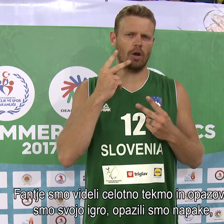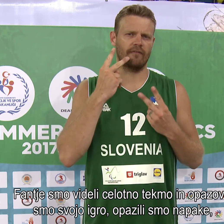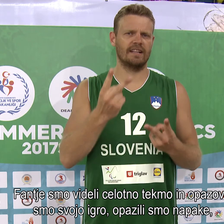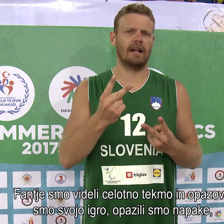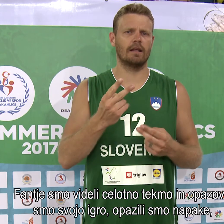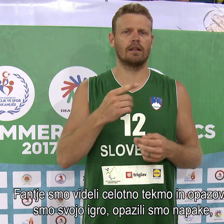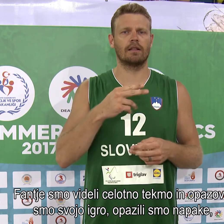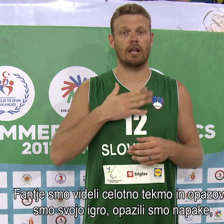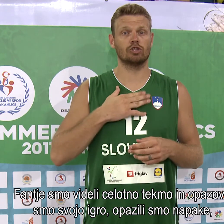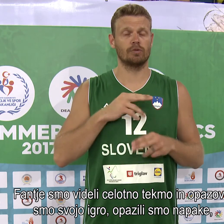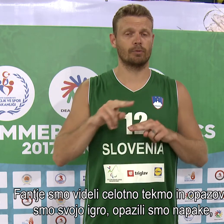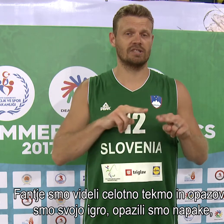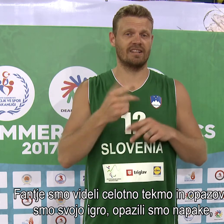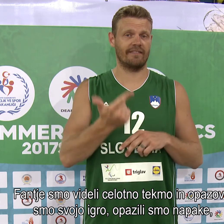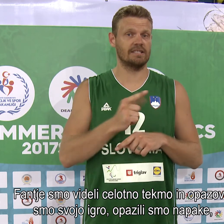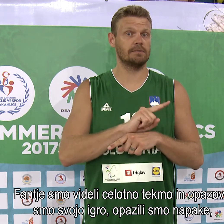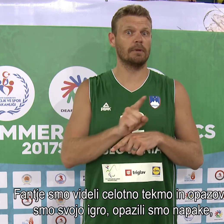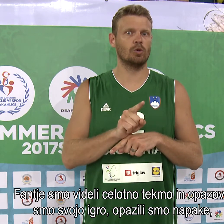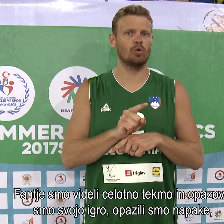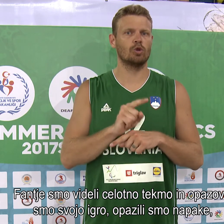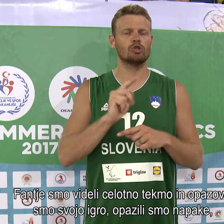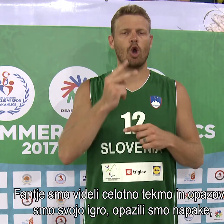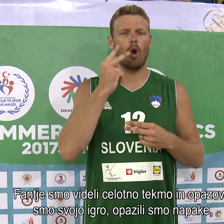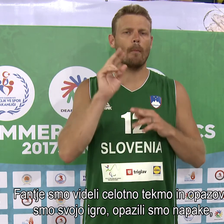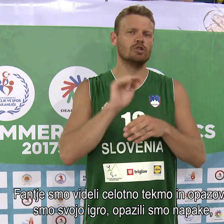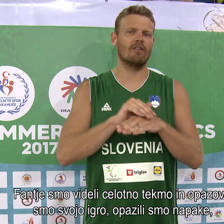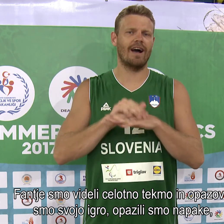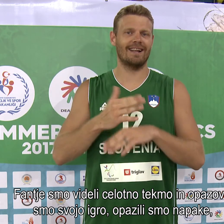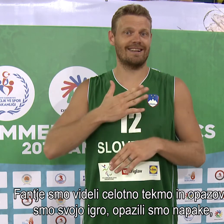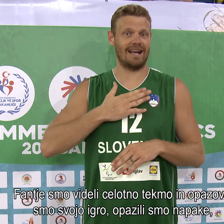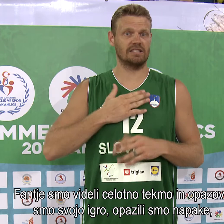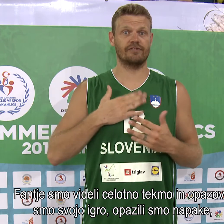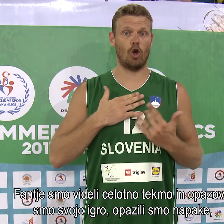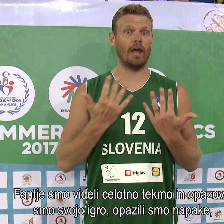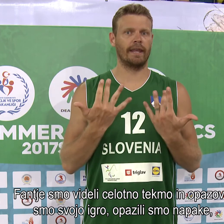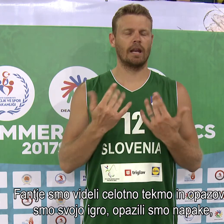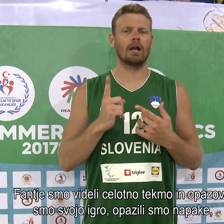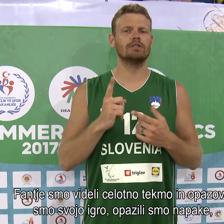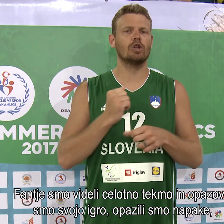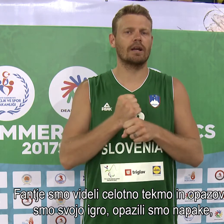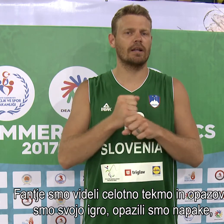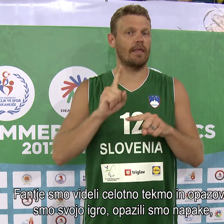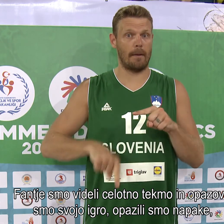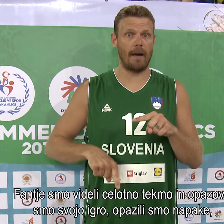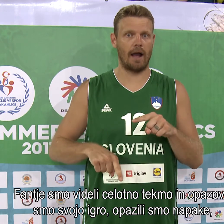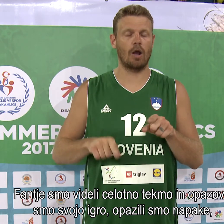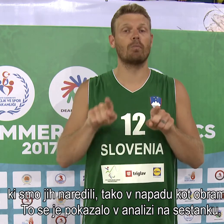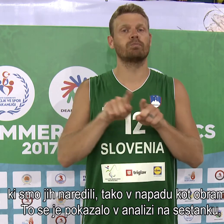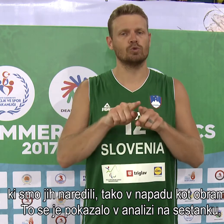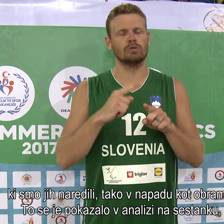tekmi. In fantje in vsi skupaj smo videli celotno tekmo, opazovali smo svojo igro, napake, ki smo